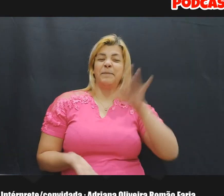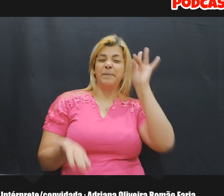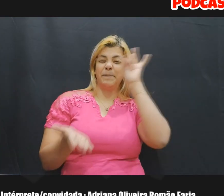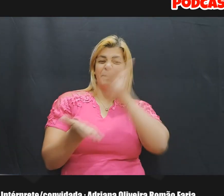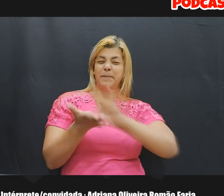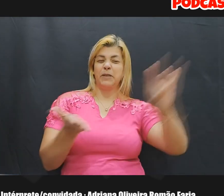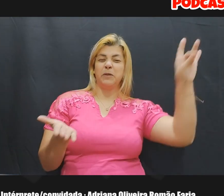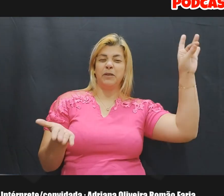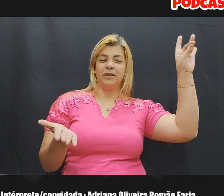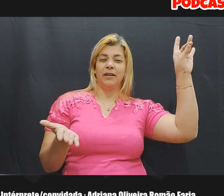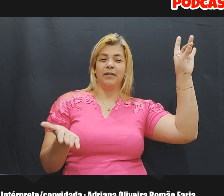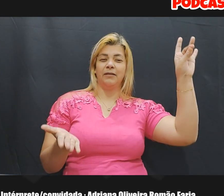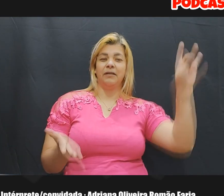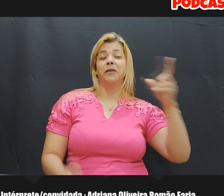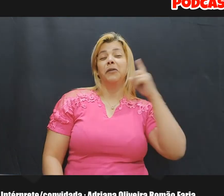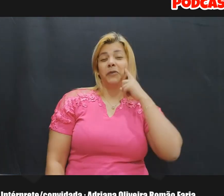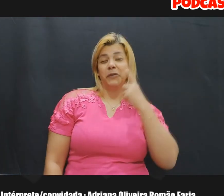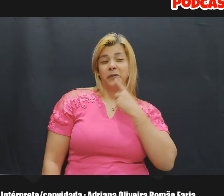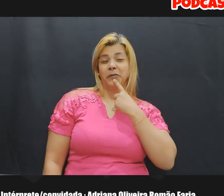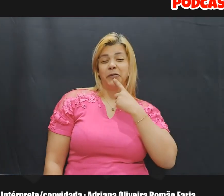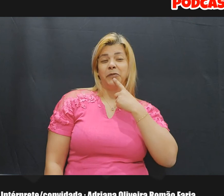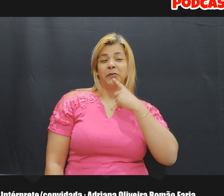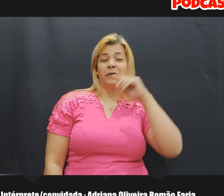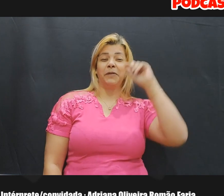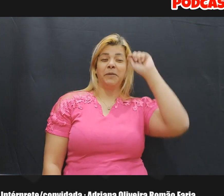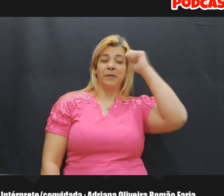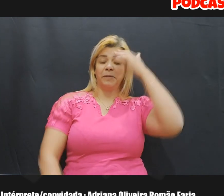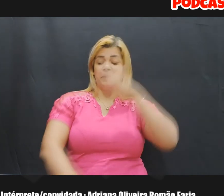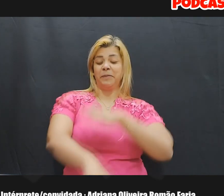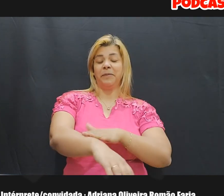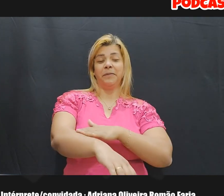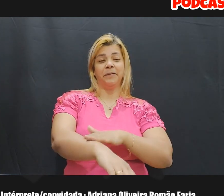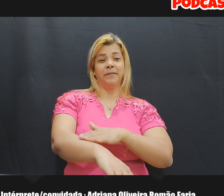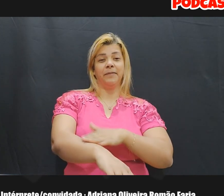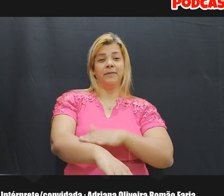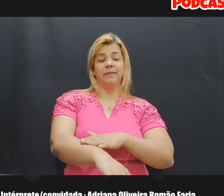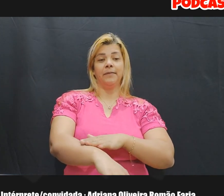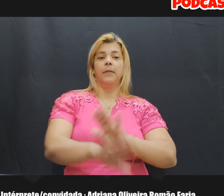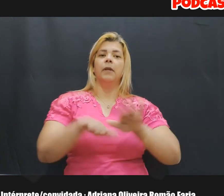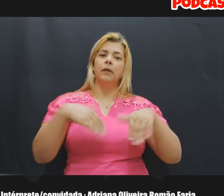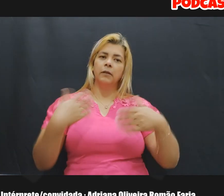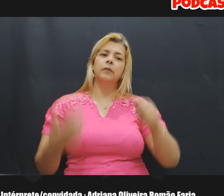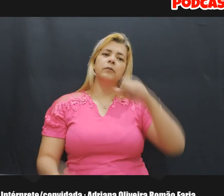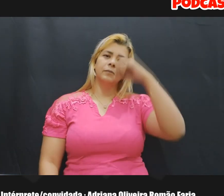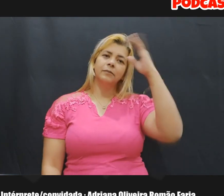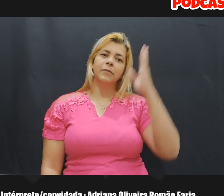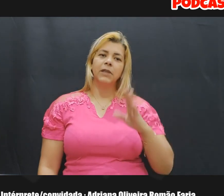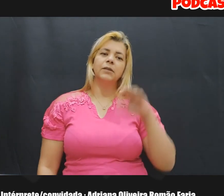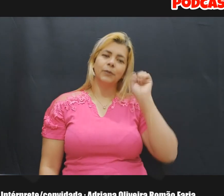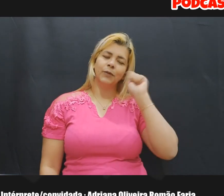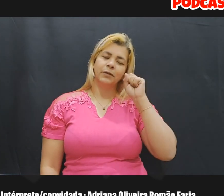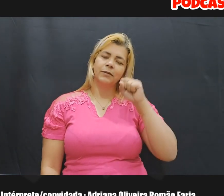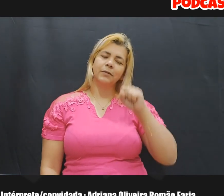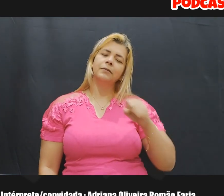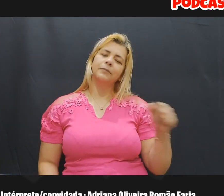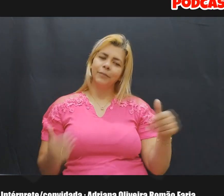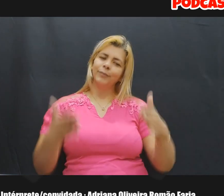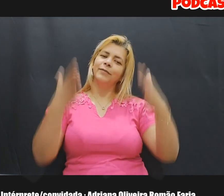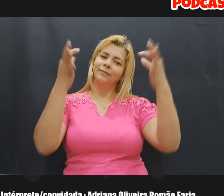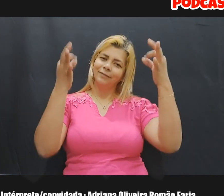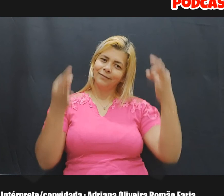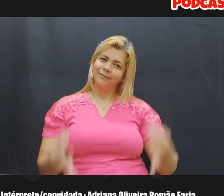de ser surdo negro, né? Então, sim, eu acho que o Brasil, sim, está no caminho